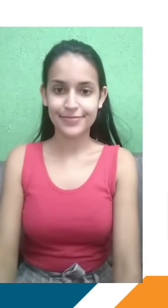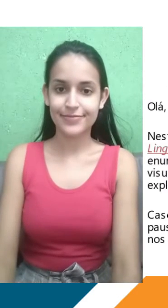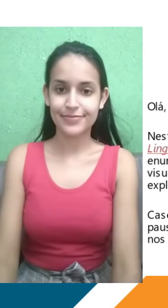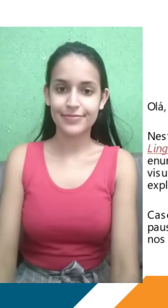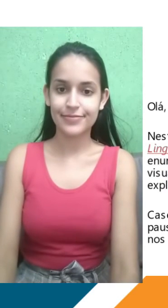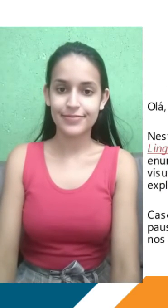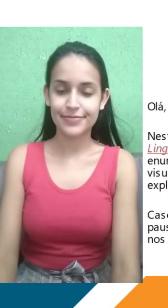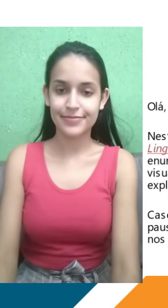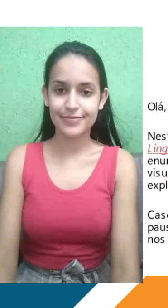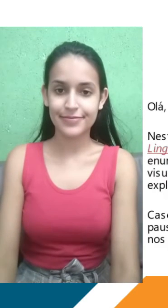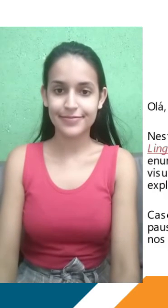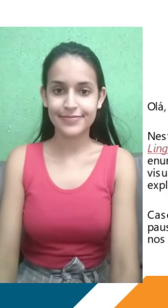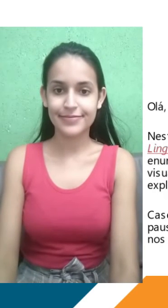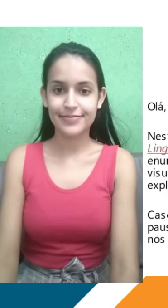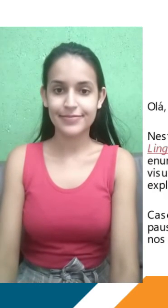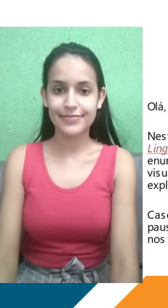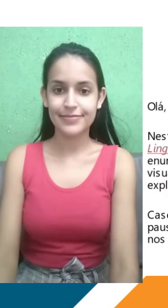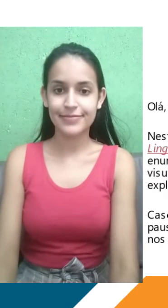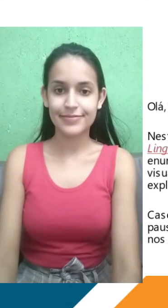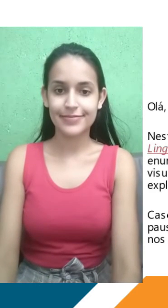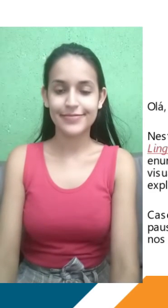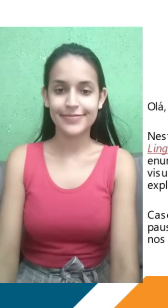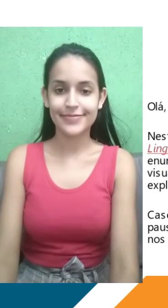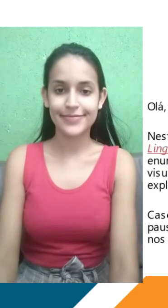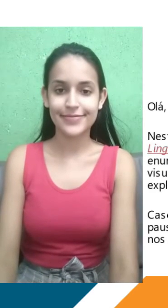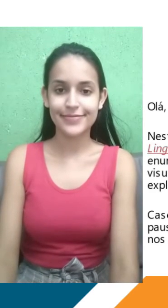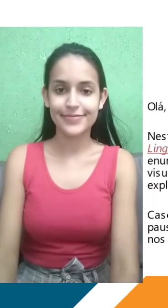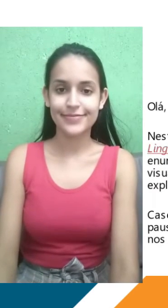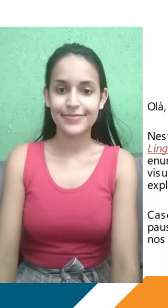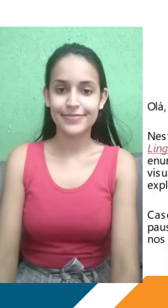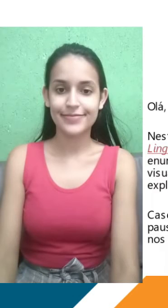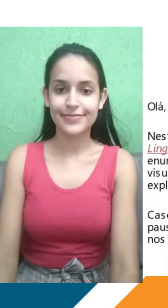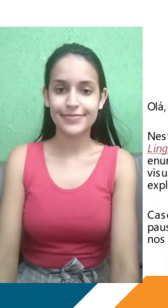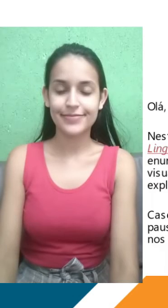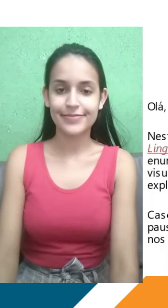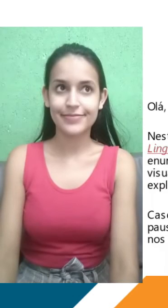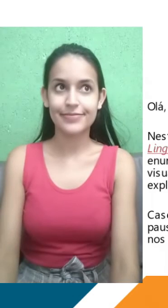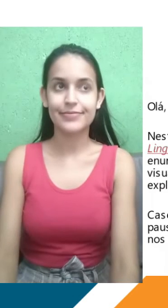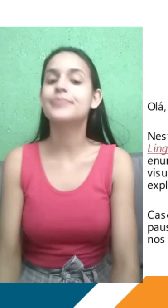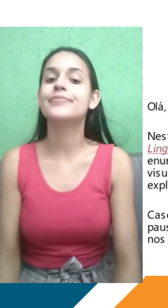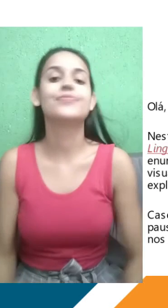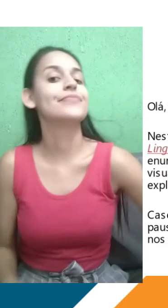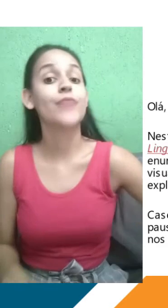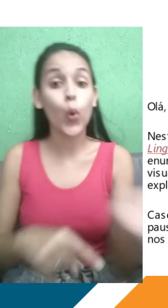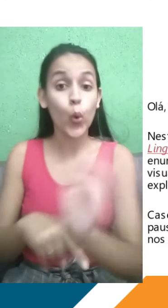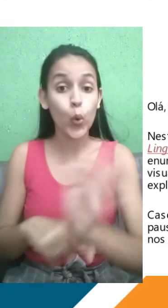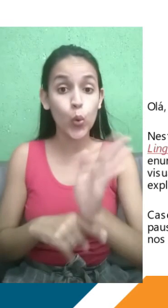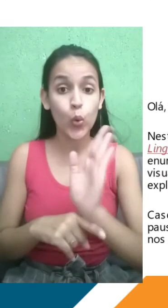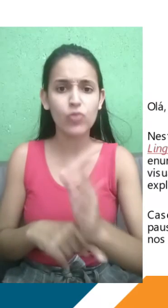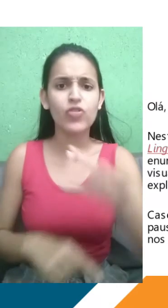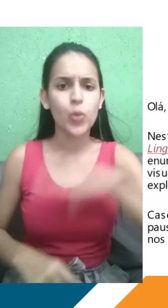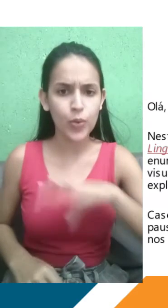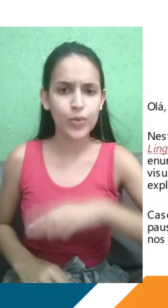Moreira. Neste vídeo da semana 37, veremos como se dá a abordagem da variação linguística no exame do Enem. Para tanto, faremos análise